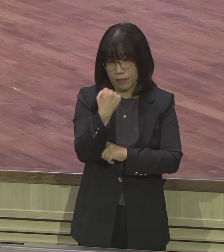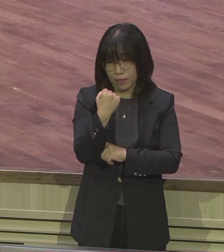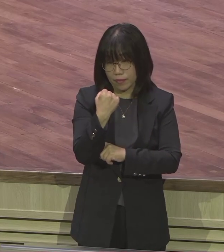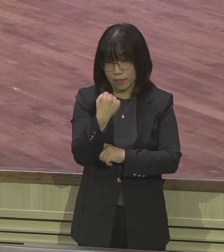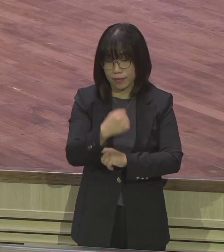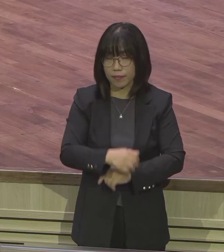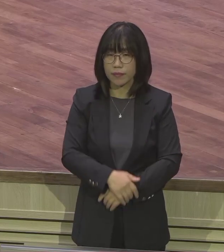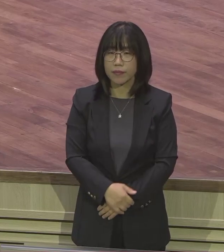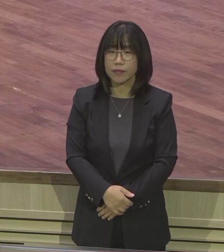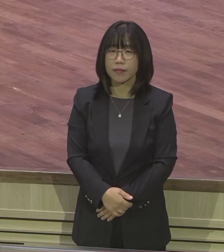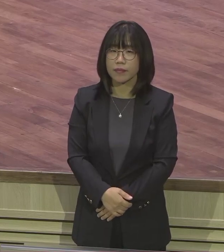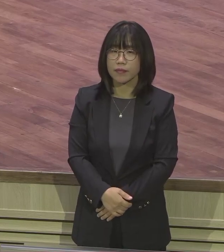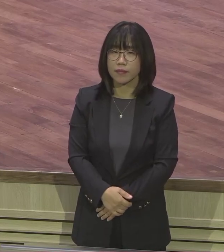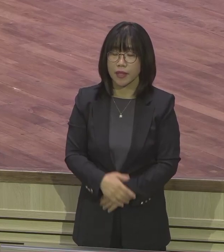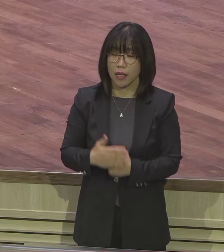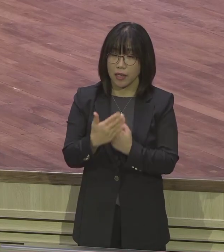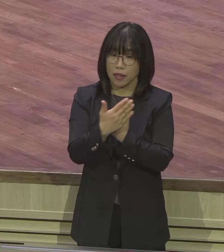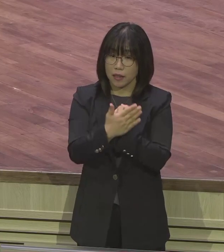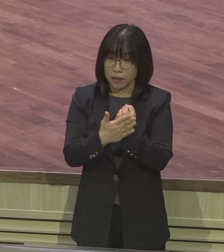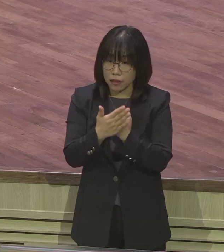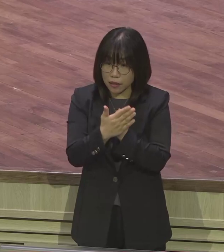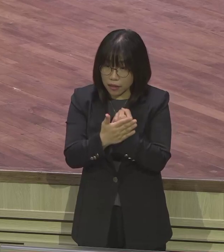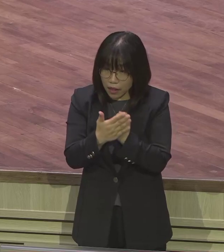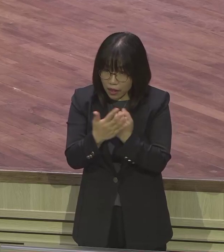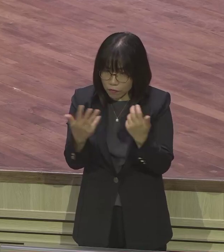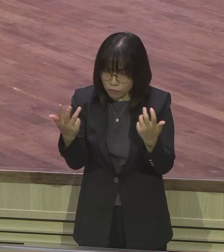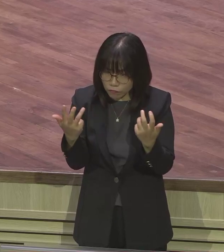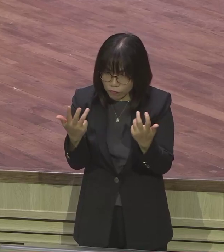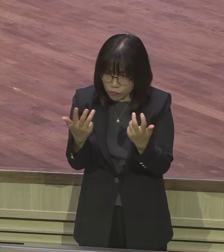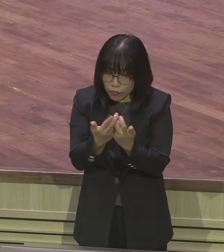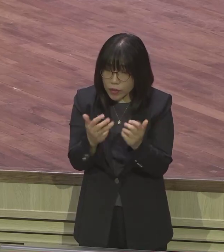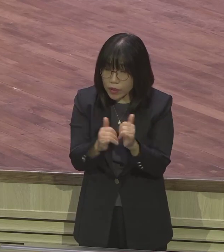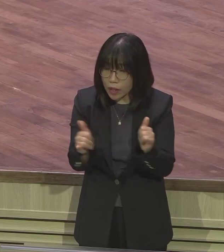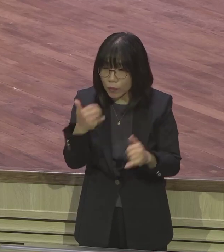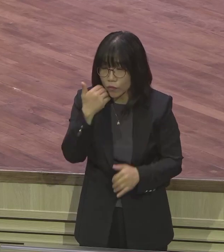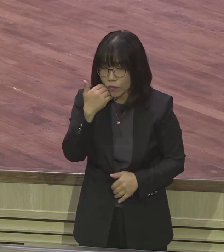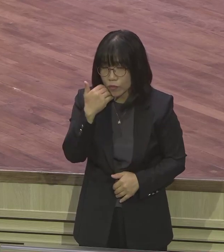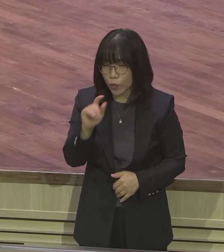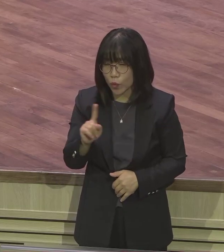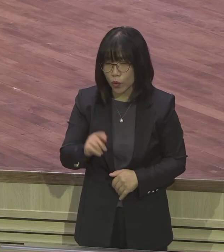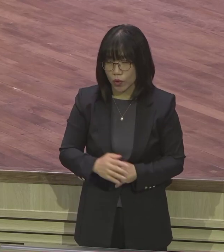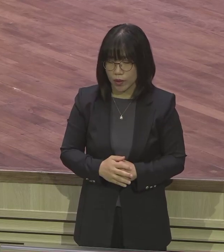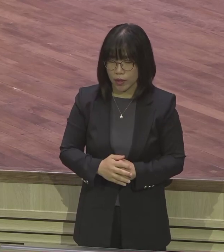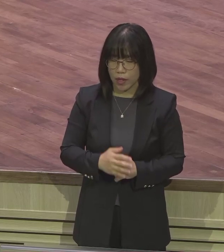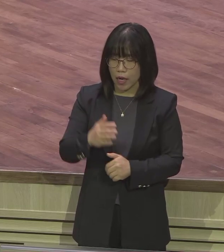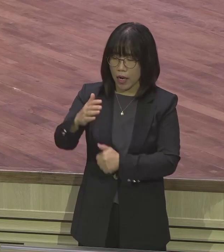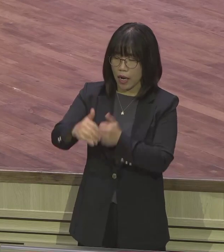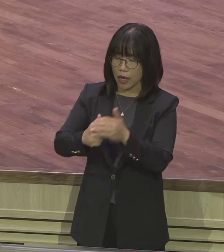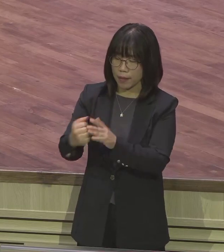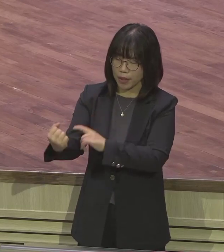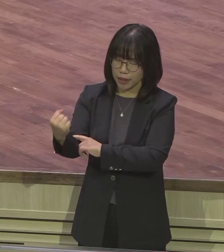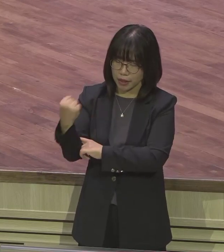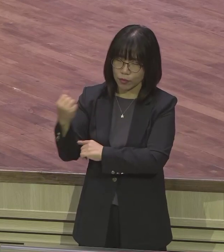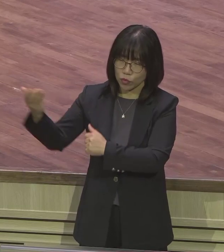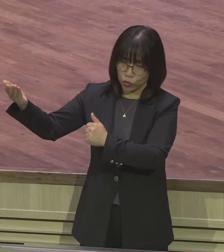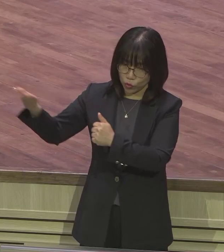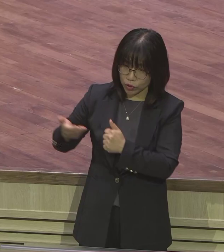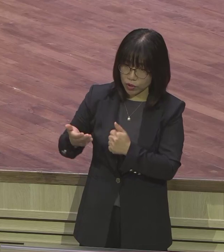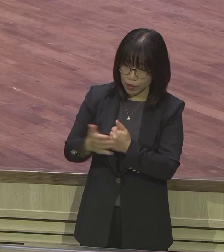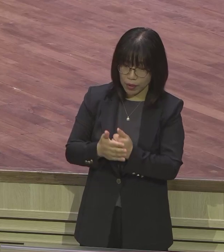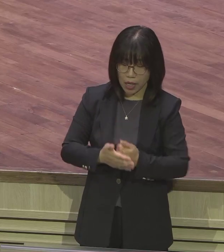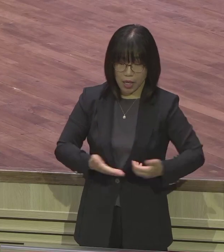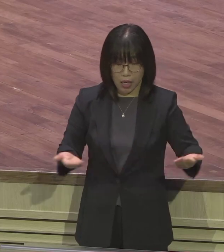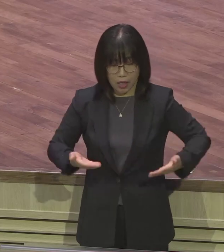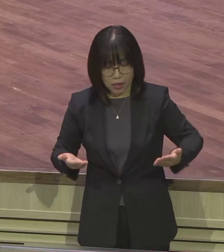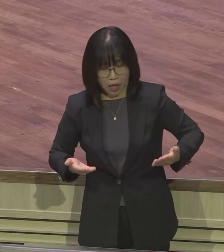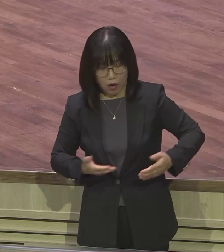아멘. 은혜 받는 사람은요. 하나님 힘을 주셔가지고 힘들지 않게 사역하게